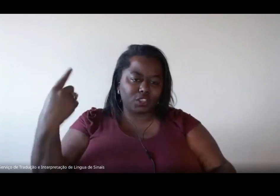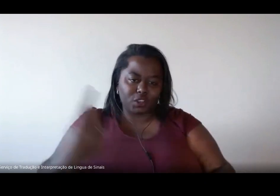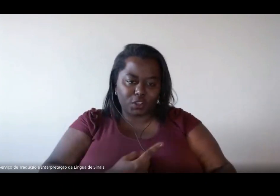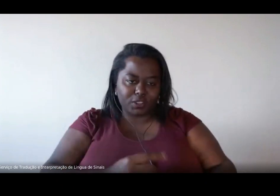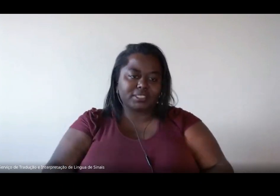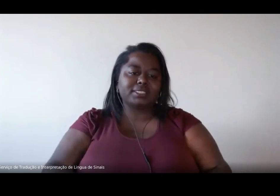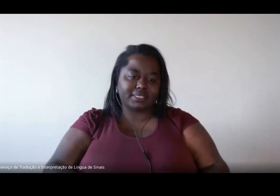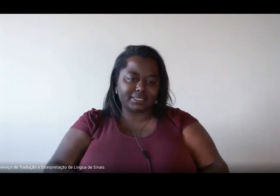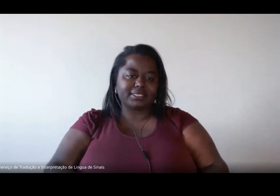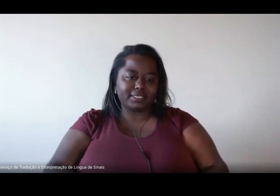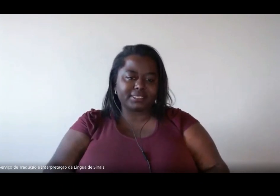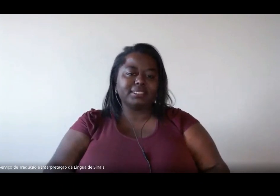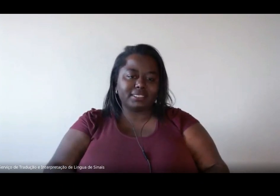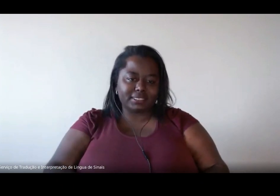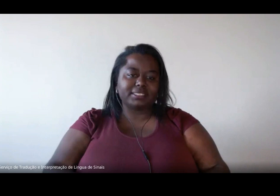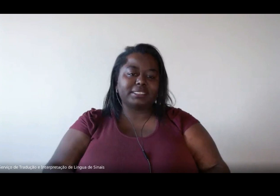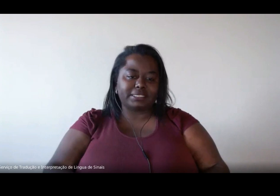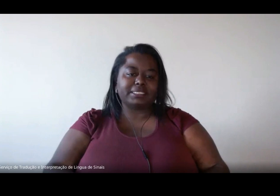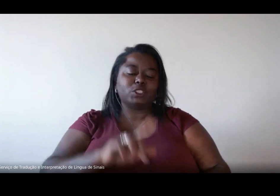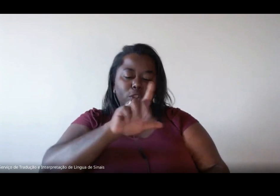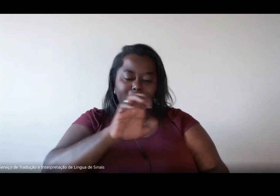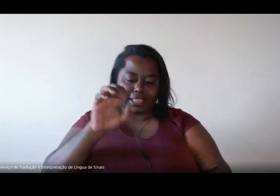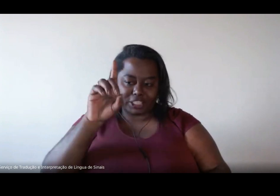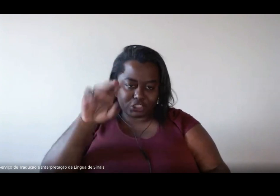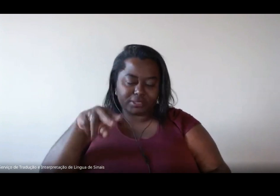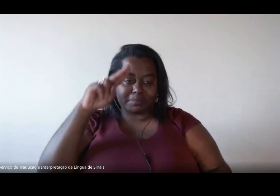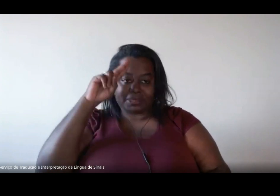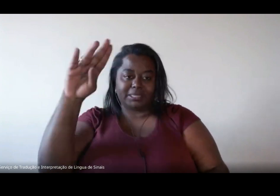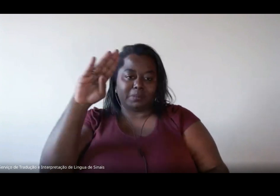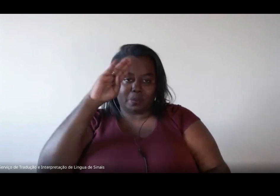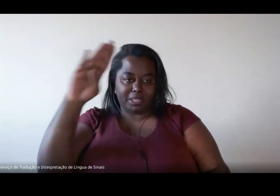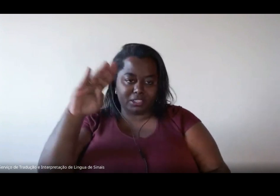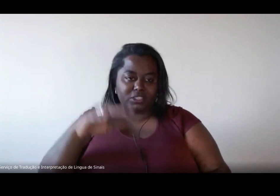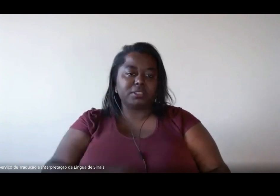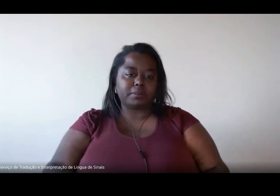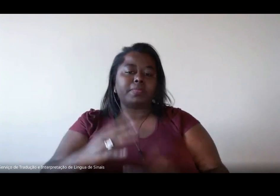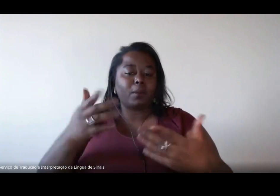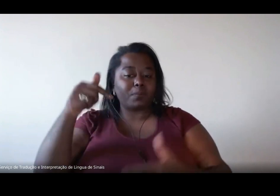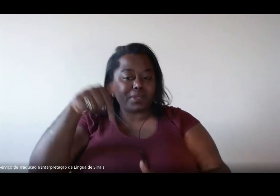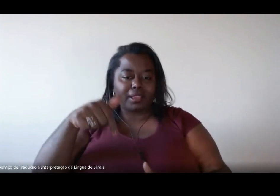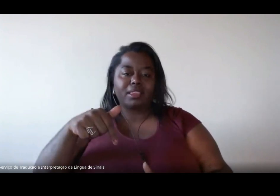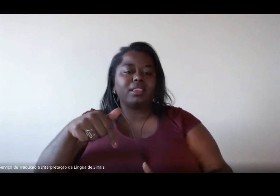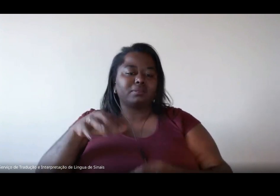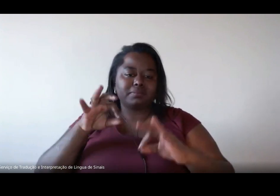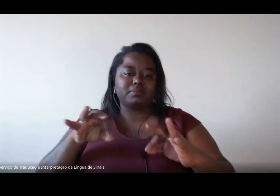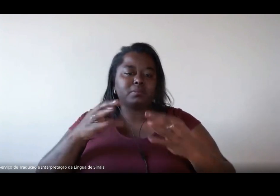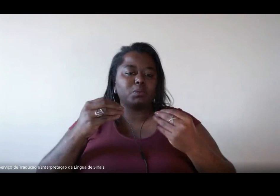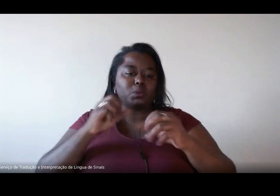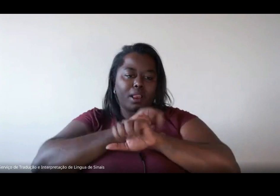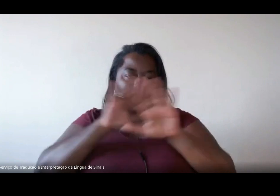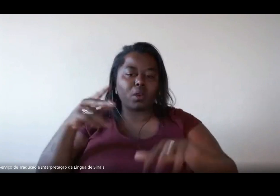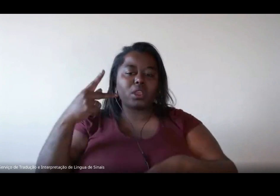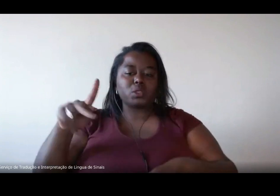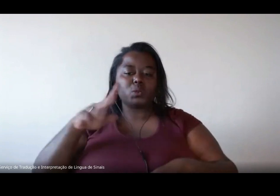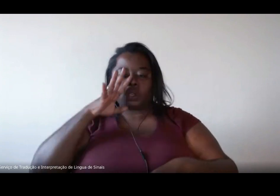transformação da vida de todos nós, e do Ledin, principalmente. Então, hoje acho que deu para ficar bem